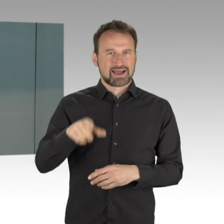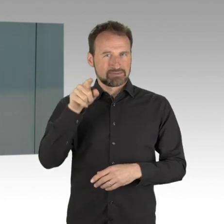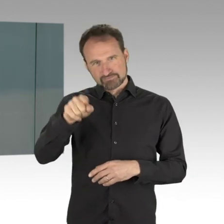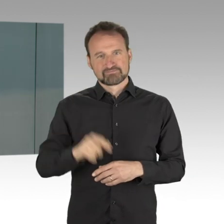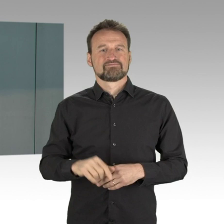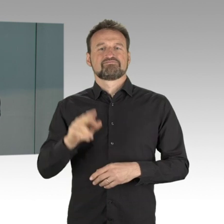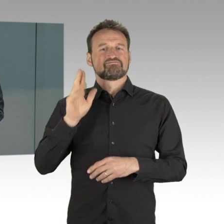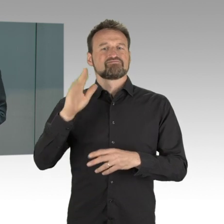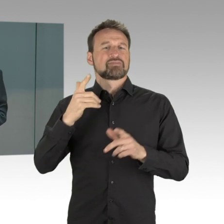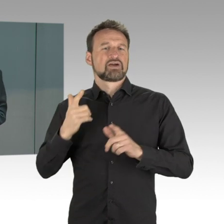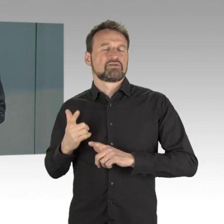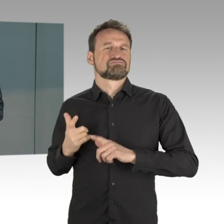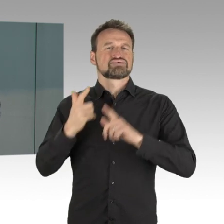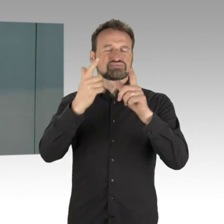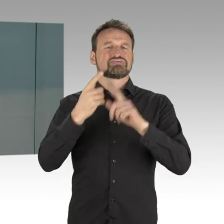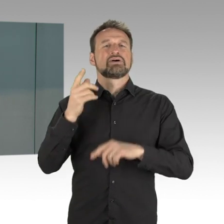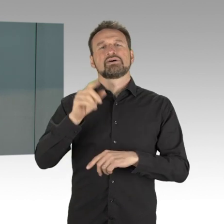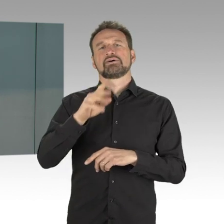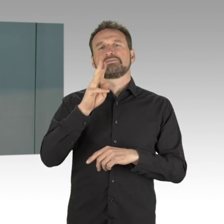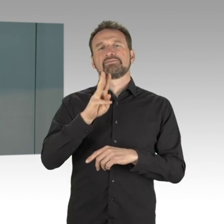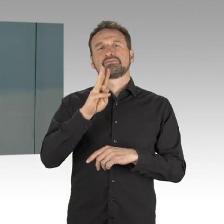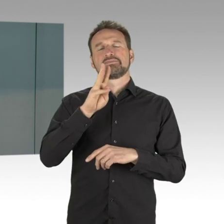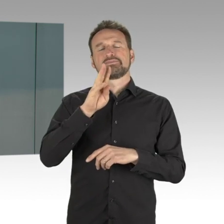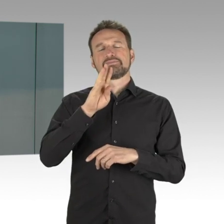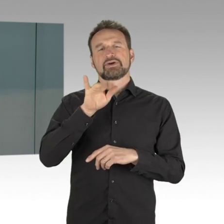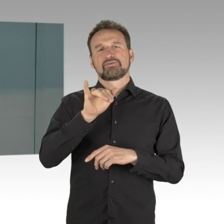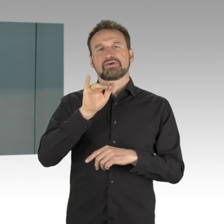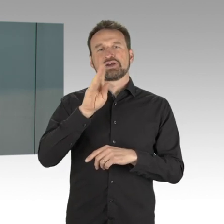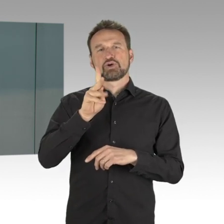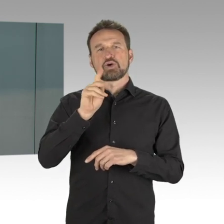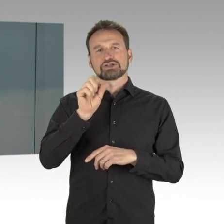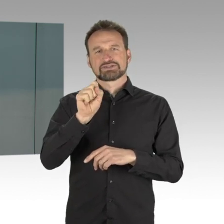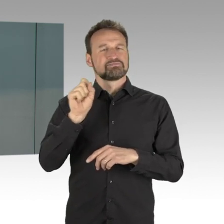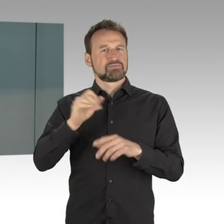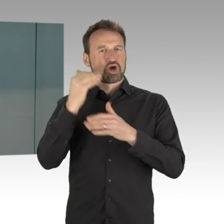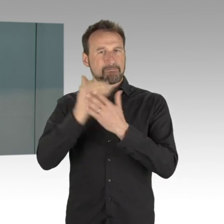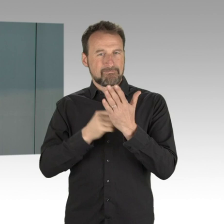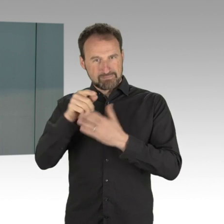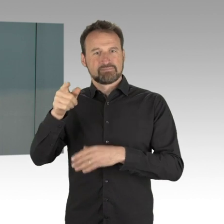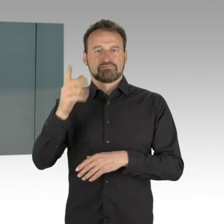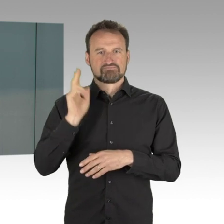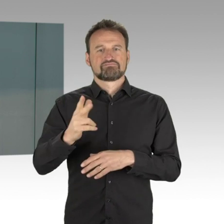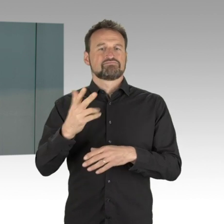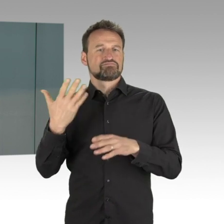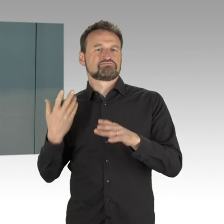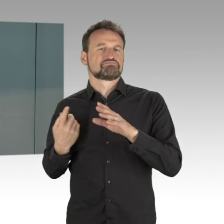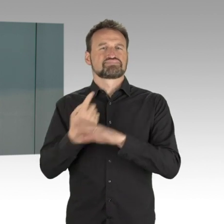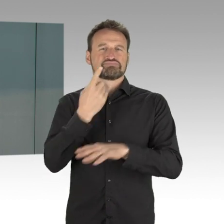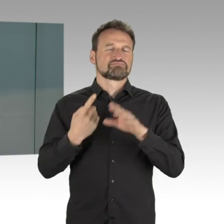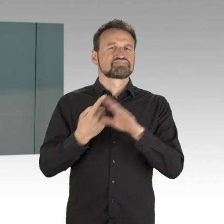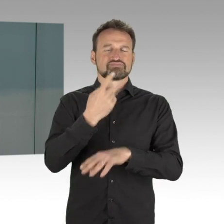durch, das Piloten aus befreundeten Nationen die Gelegenheit gab, an Bord der sowjetischen Raumschiffe mitzufliegen.